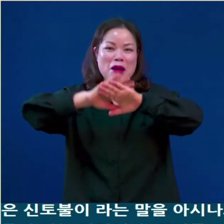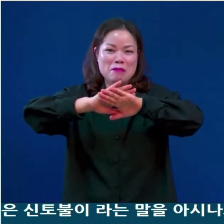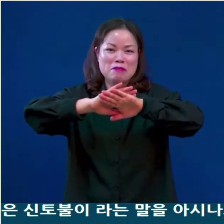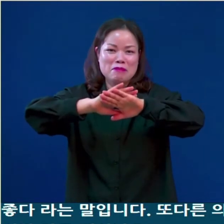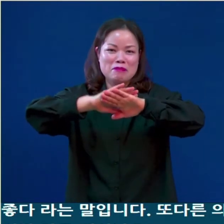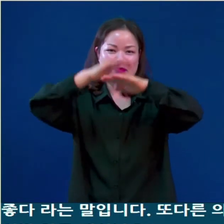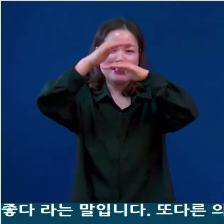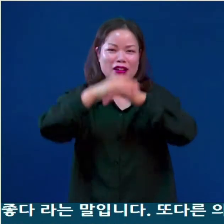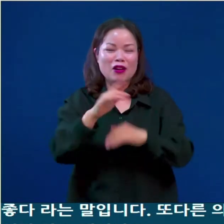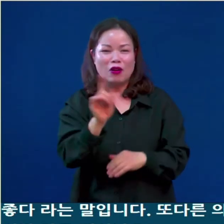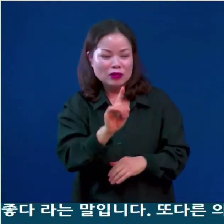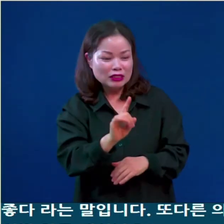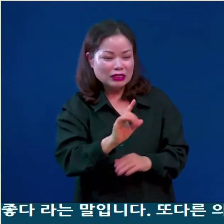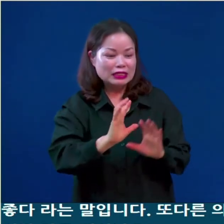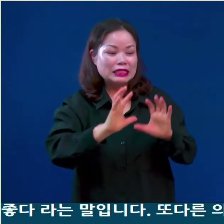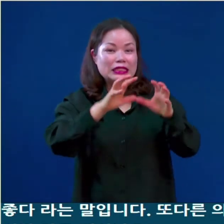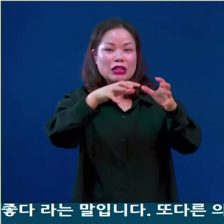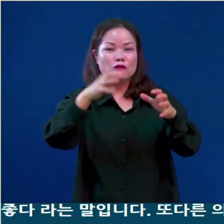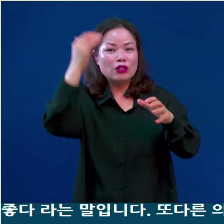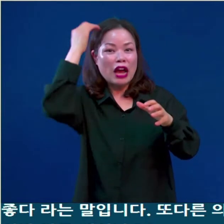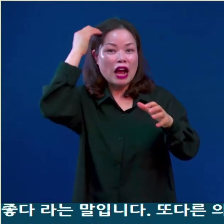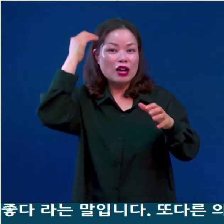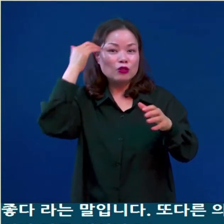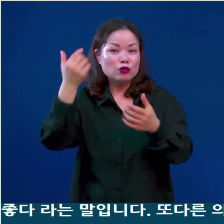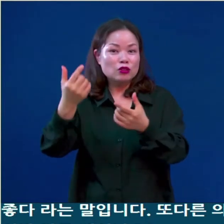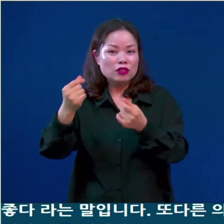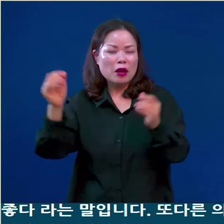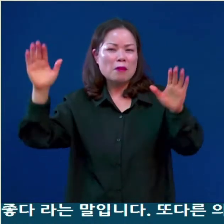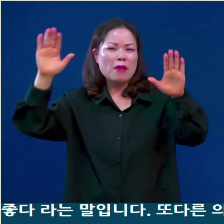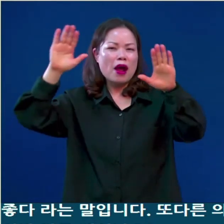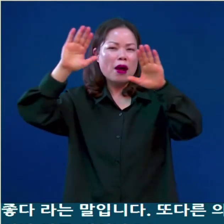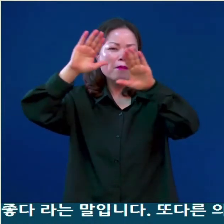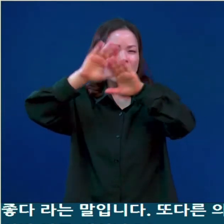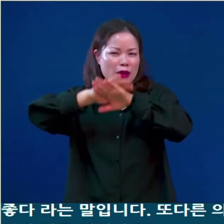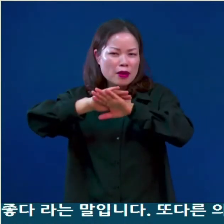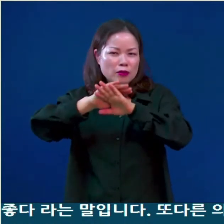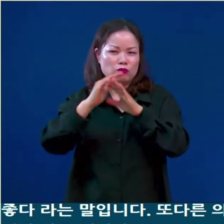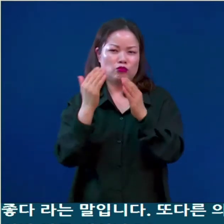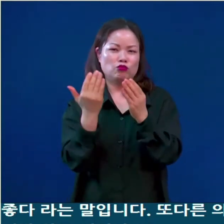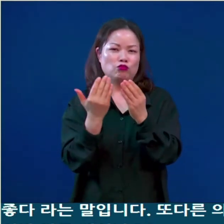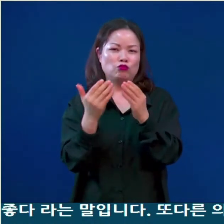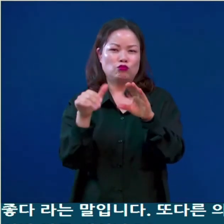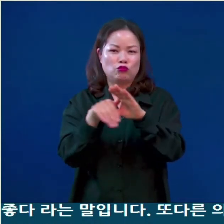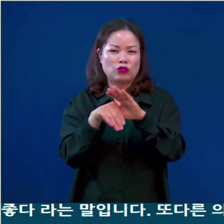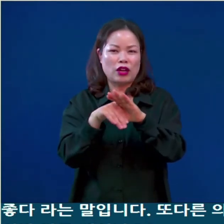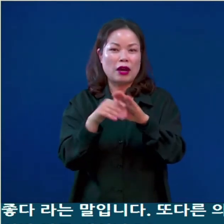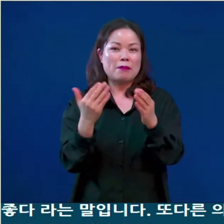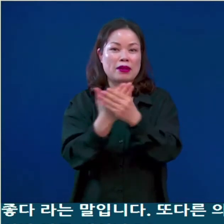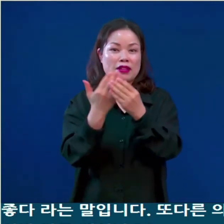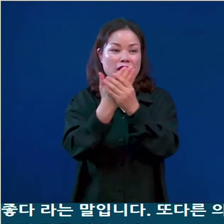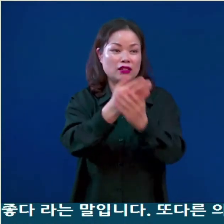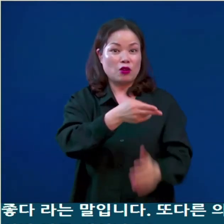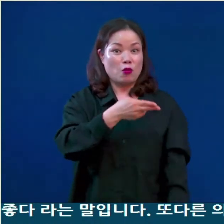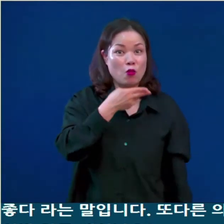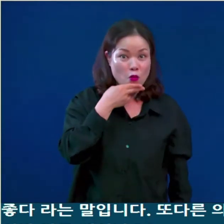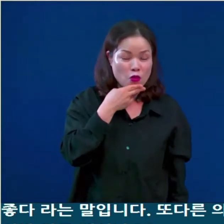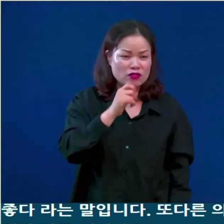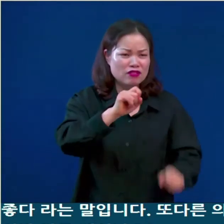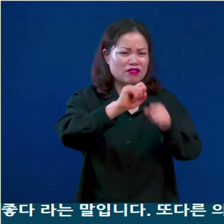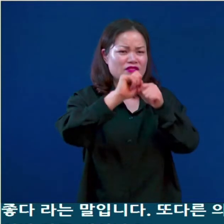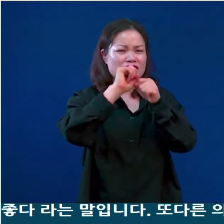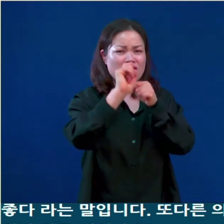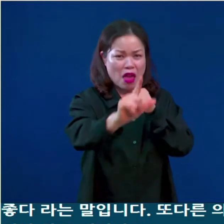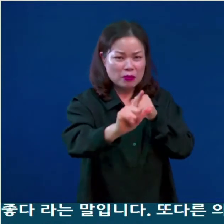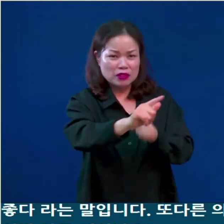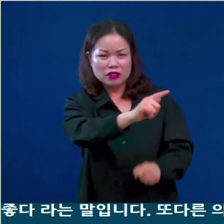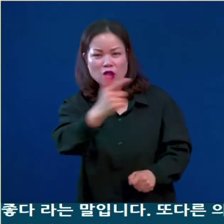전 세계의 그 어느 나라도 우리나라처럼 밤 문화가 발달한 나라가 없습니다. 대부분의 나라는